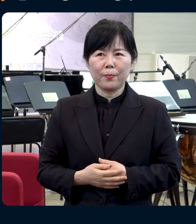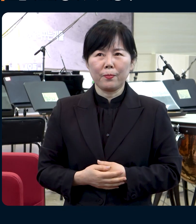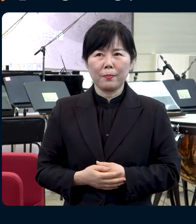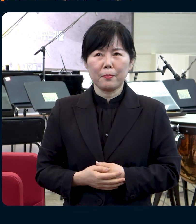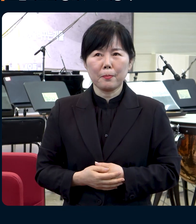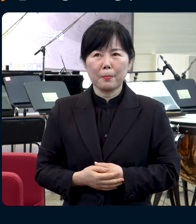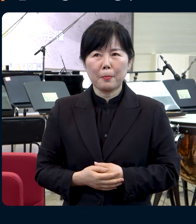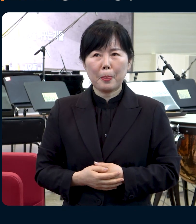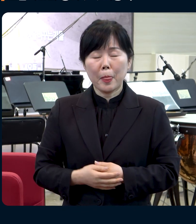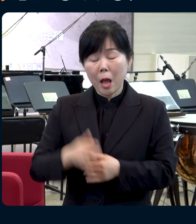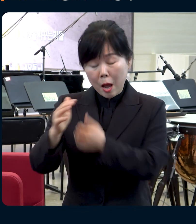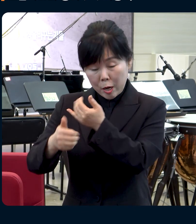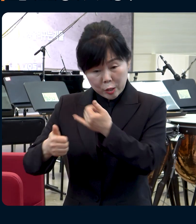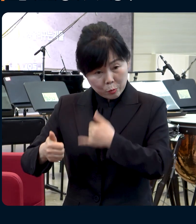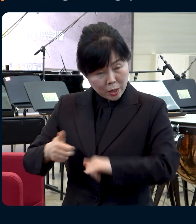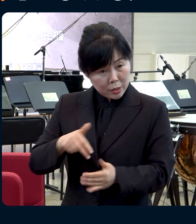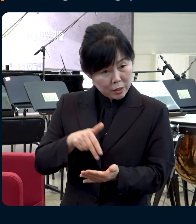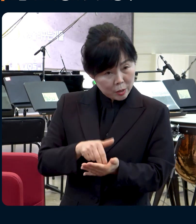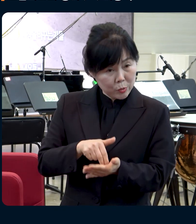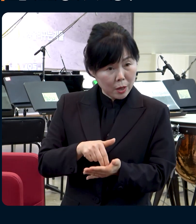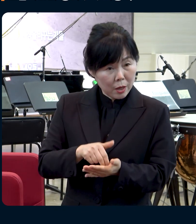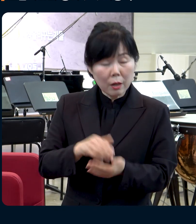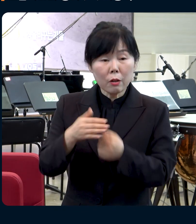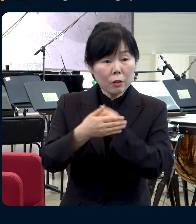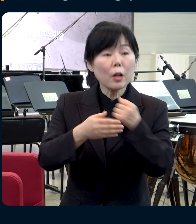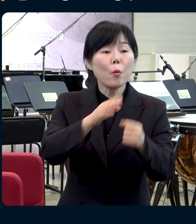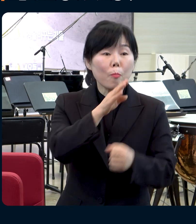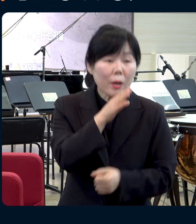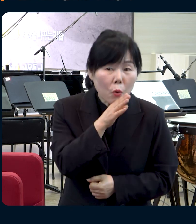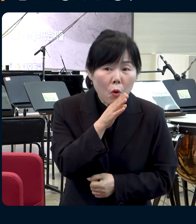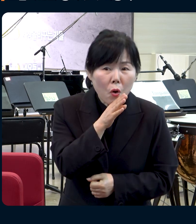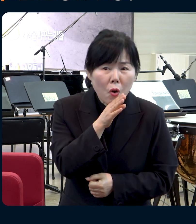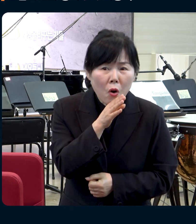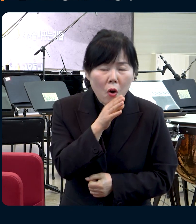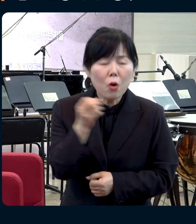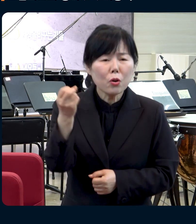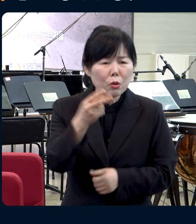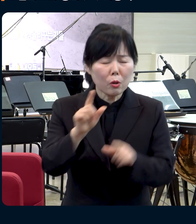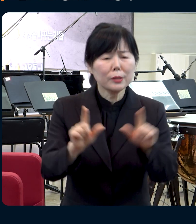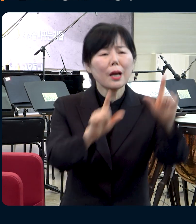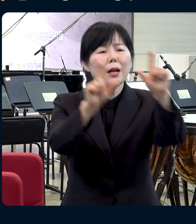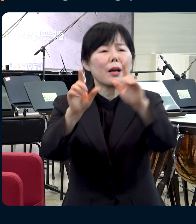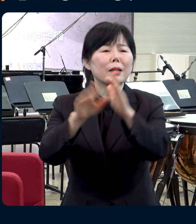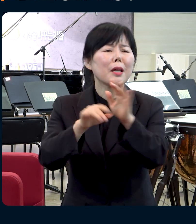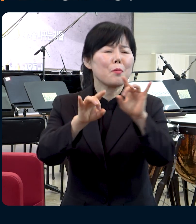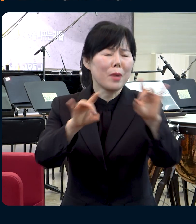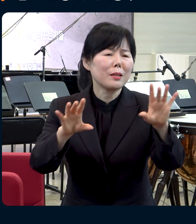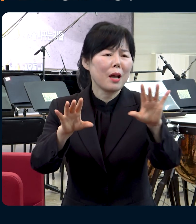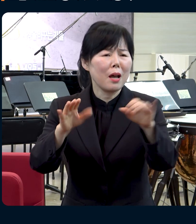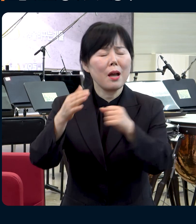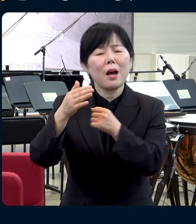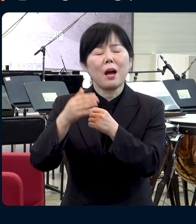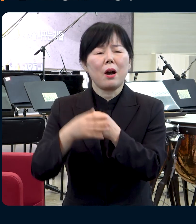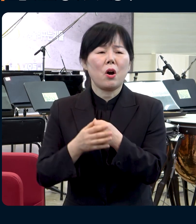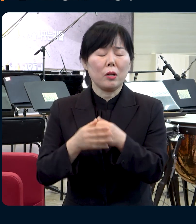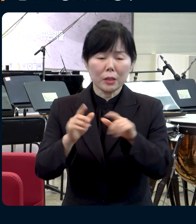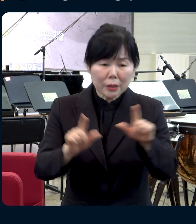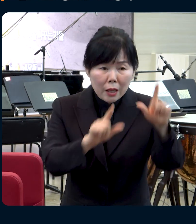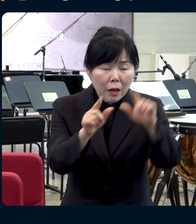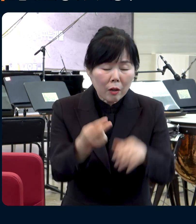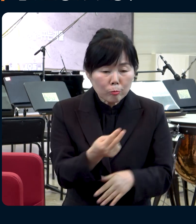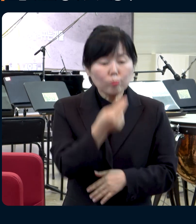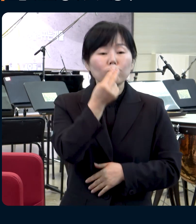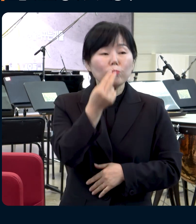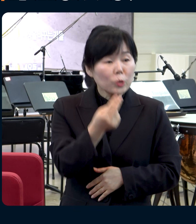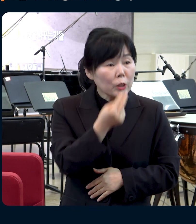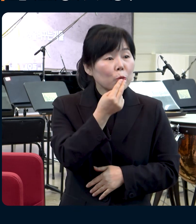우리가 하나님의 자녀가 되는 것도 은혜이지만 매 순간 살아가는 것 또한 하나님의 은혜인 것입니다. 호흡을 하는 것도